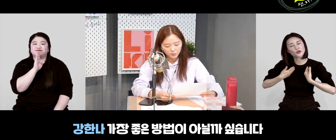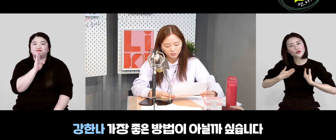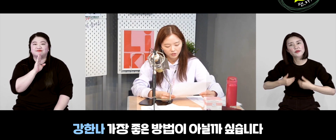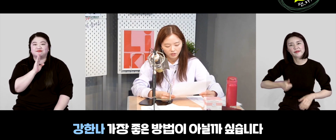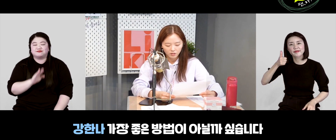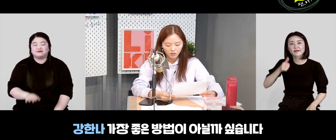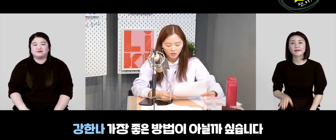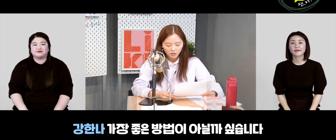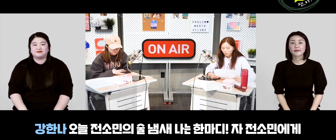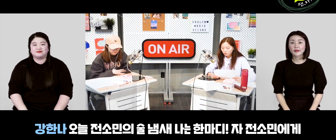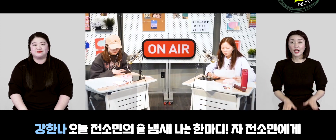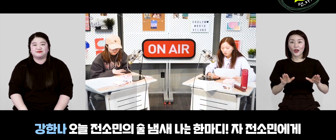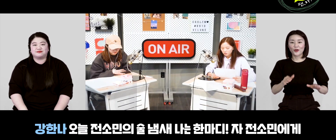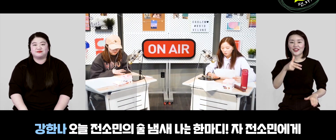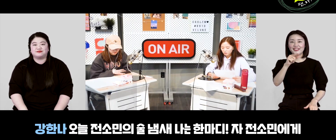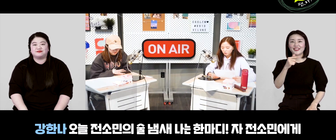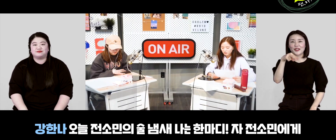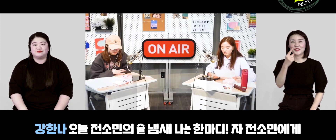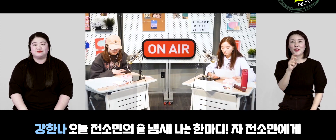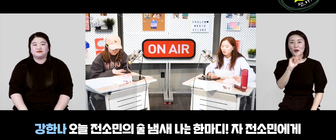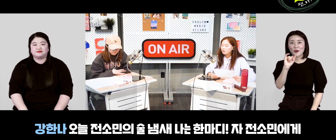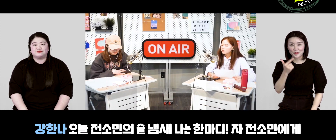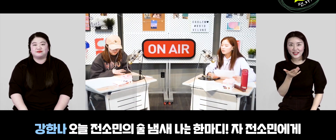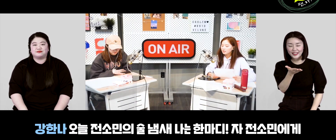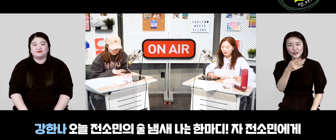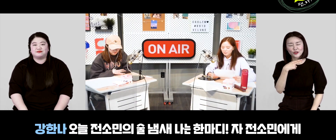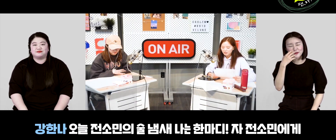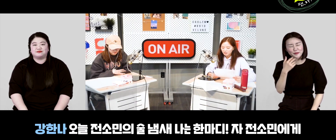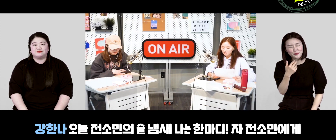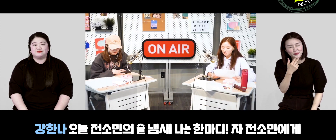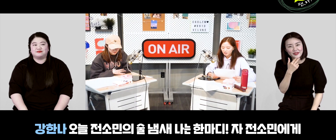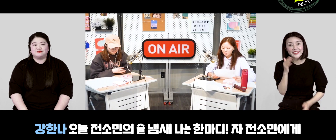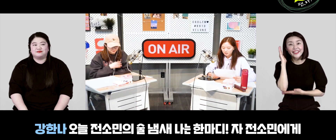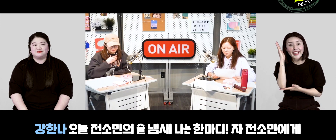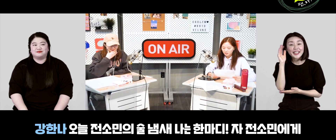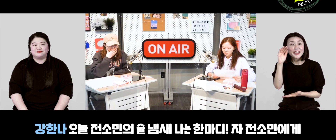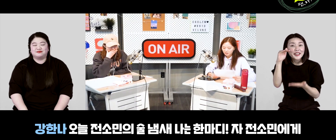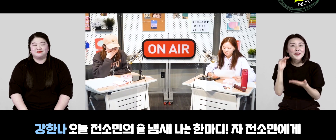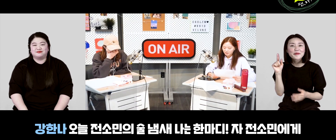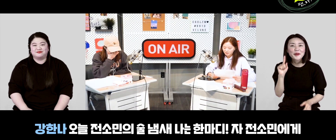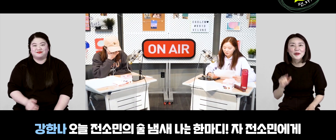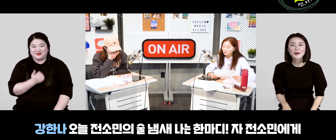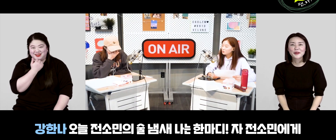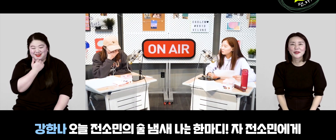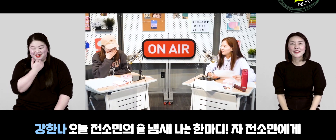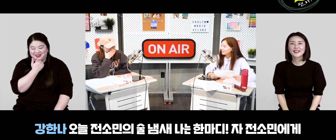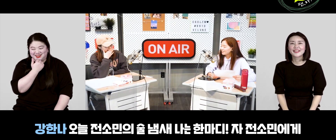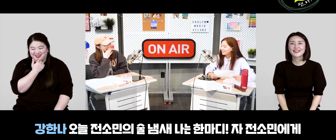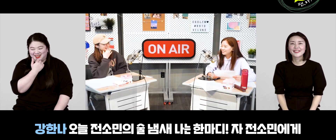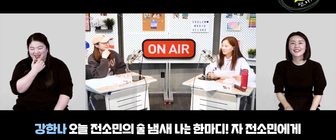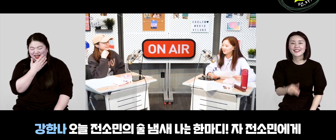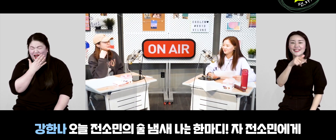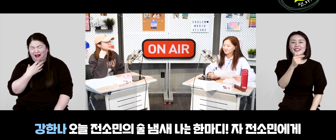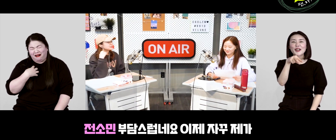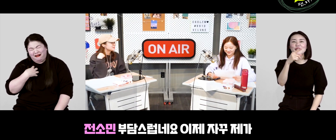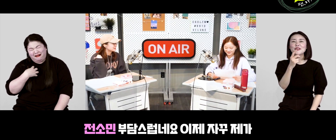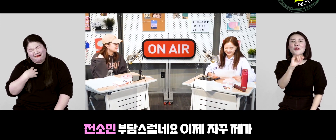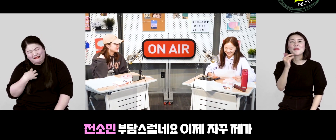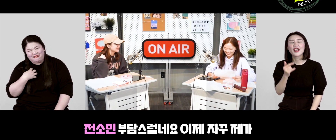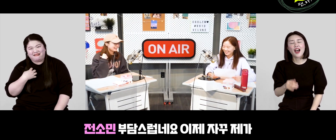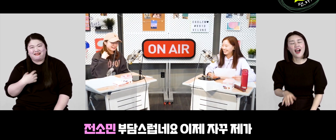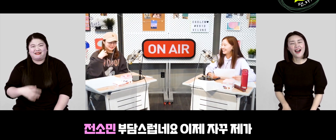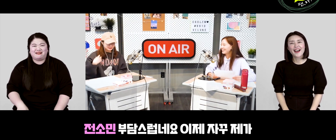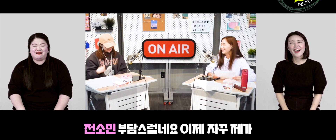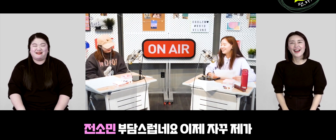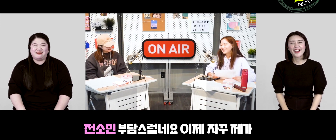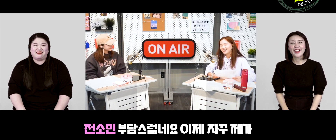아닐까 싶습니다. 오늘 전소민의 술 냄새 나는 한마디. 자, 전소민에게 부담스럽네요